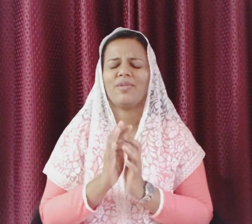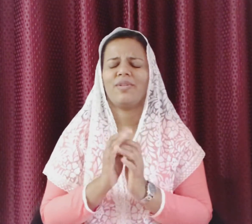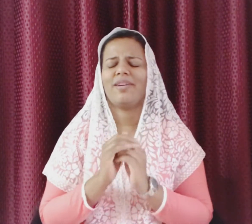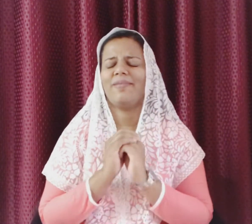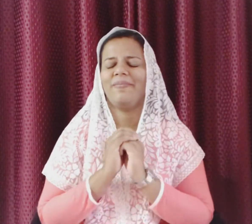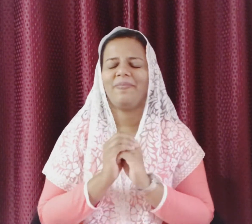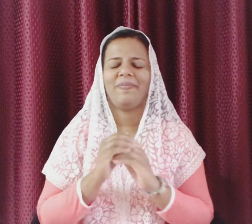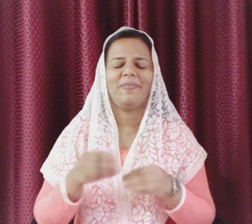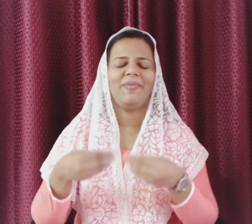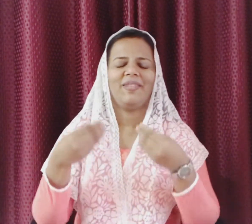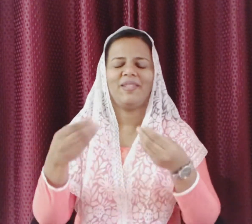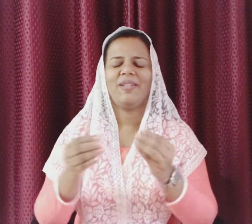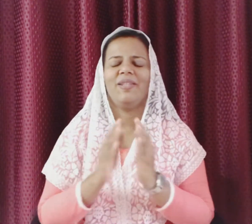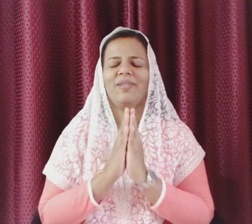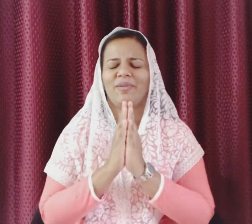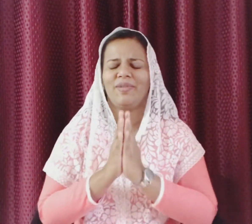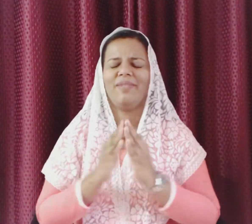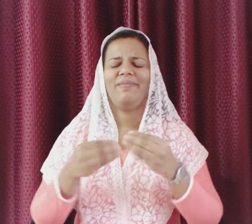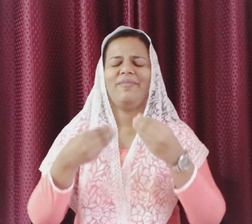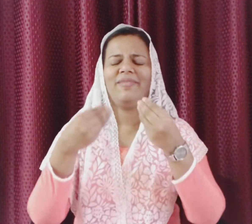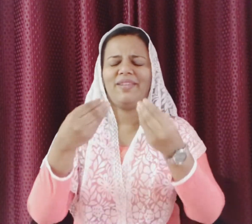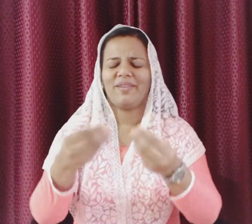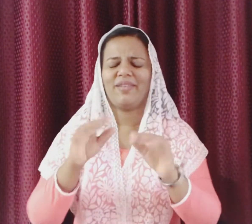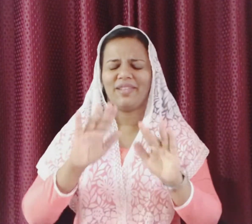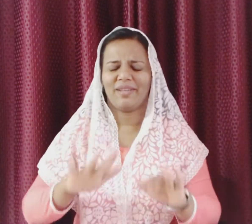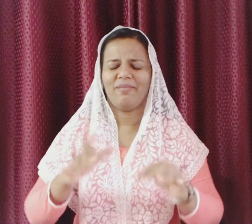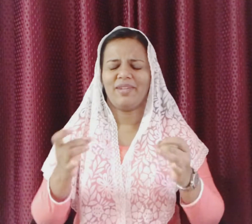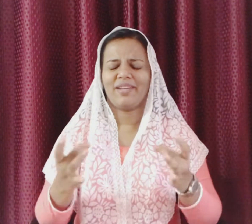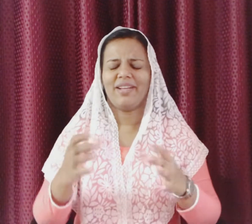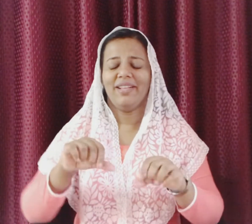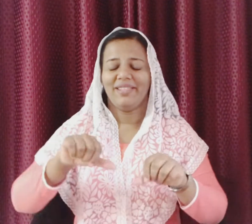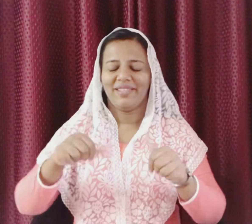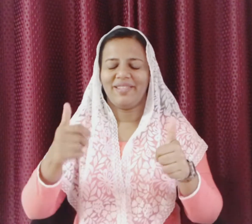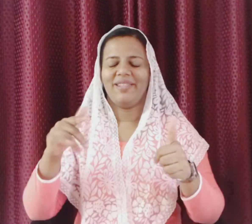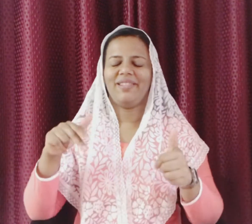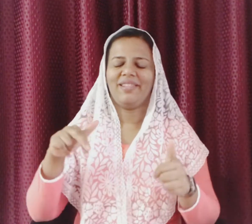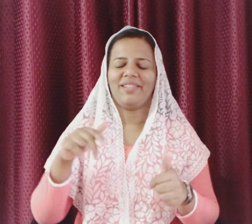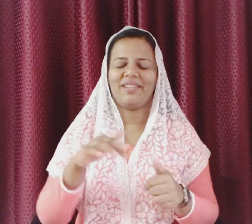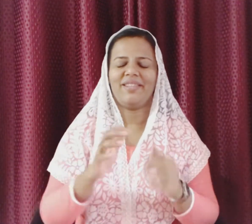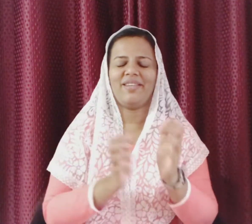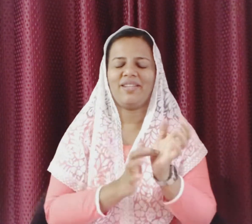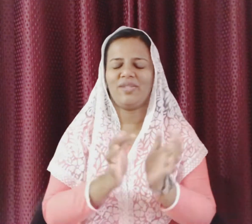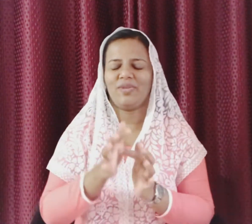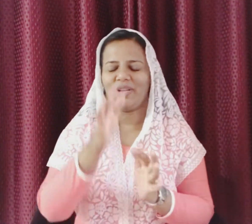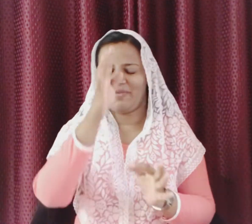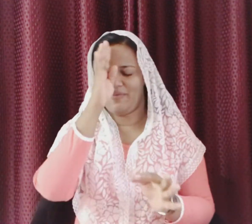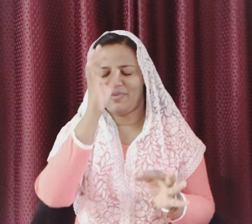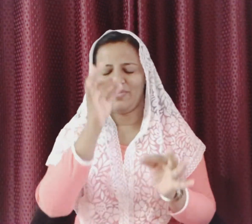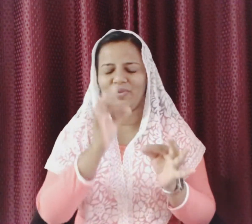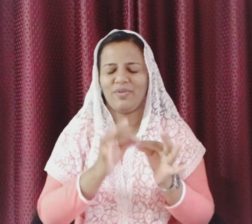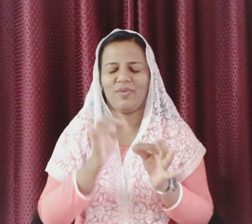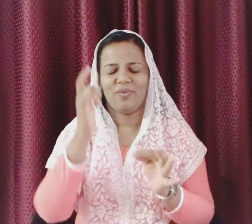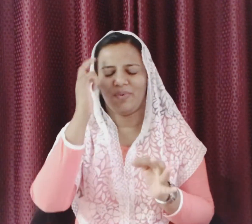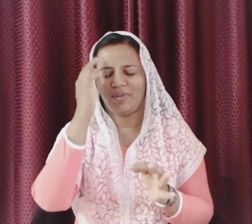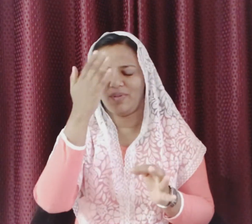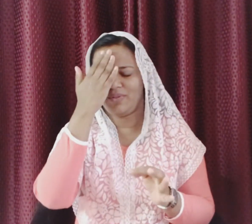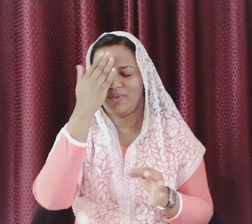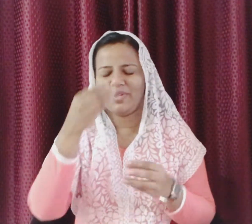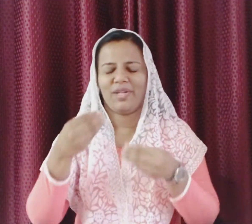അർപ്പിക്കുന്നു, സ്തോത്രയാഗങ്ങളെ അർപ്പിക്കുന്നു കർത്താവെ. ഈ പകൽക്കാലം അങ്ങ് ഞങ്ങളെ ജയകരമായി നടത്തുന്നു. അങ്ങയുടെ വിശ്വസ്തതയോർത്ത് ഞങ്ങൾ സ്തോത്രം പറയുന്നു. അങ്ങ് ഞങ്ങളെ കൈപിടിച്ച്